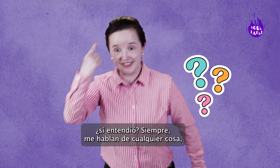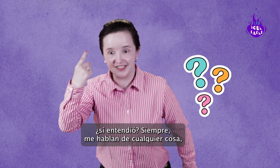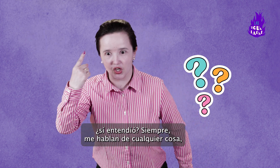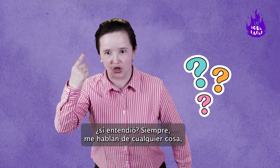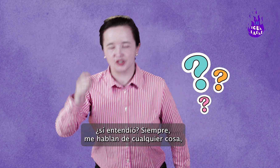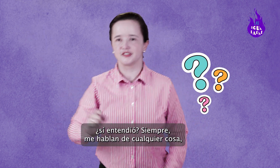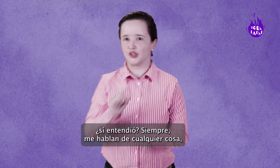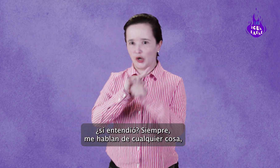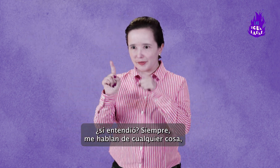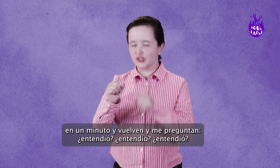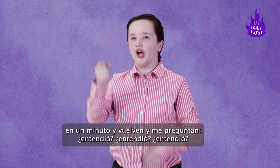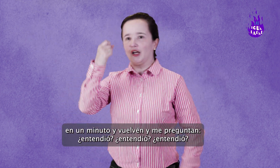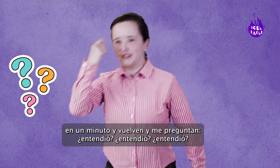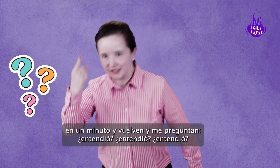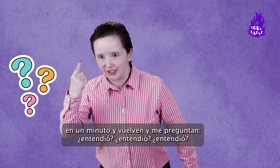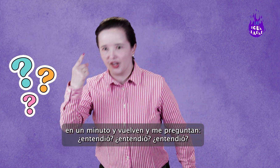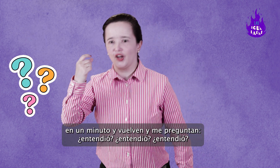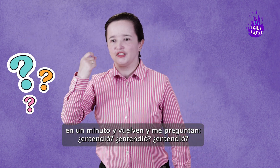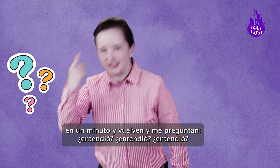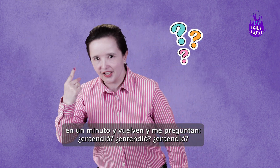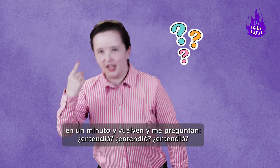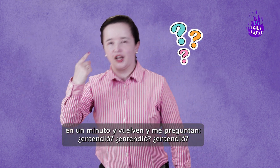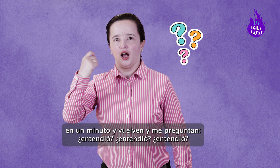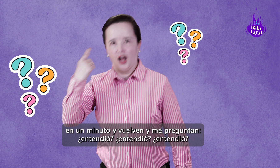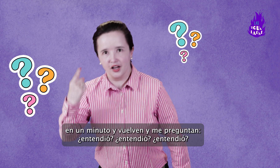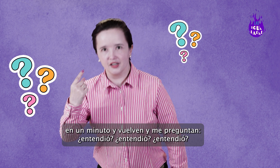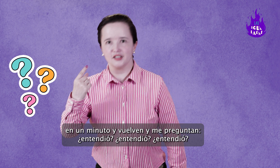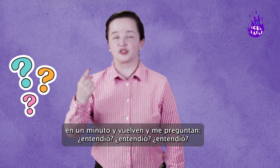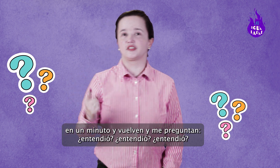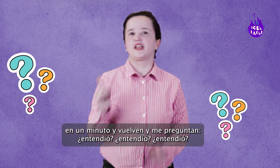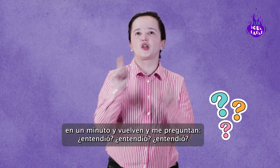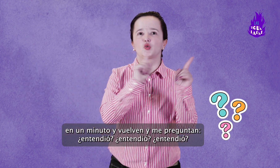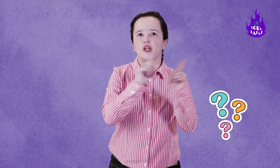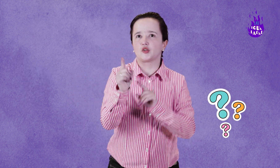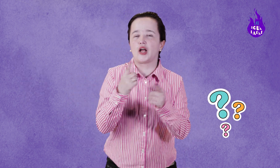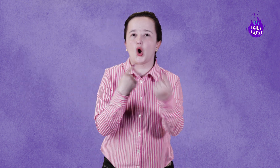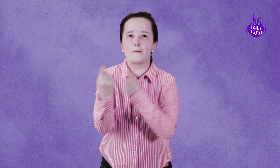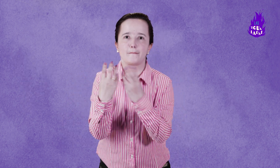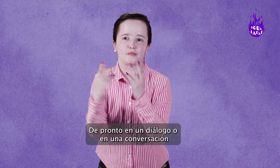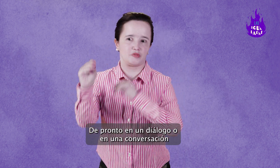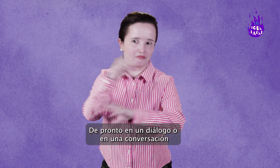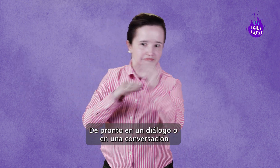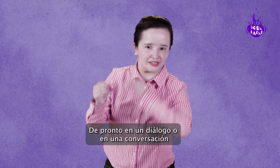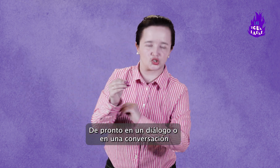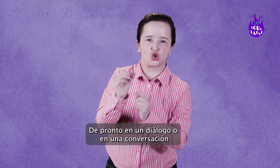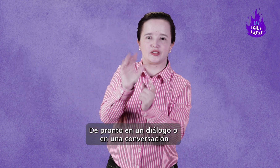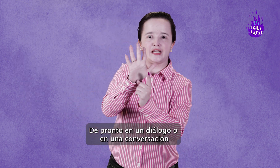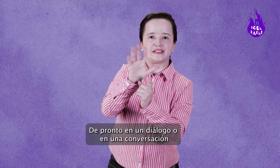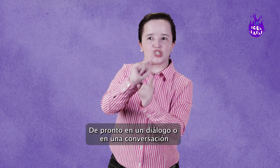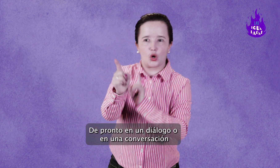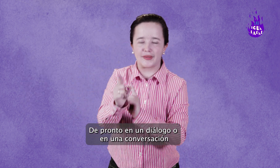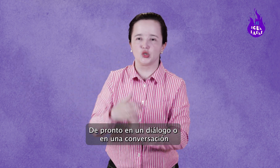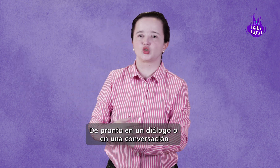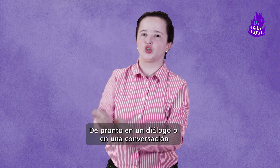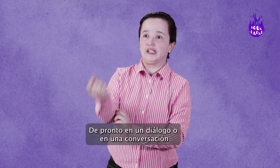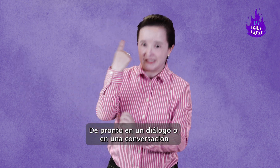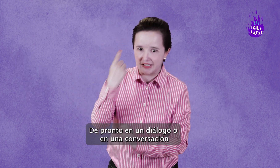me hablan de cualquier, en un minuto y vuelvo y me preguntan, ¿Entendió? ¿Entendió? ¿Entendió? Sí, de pronto en un diálogo, en una conversación,